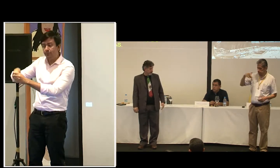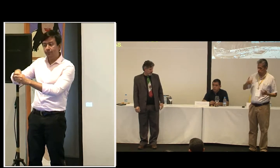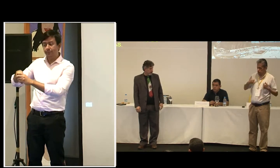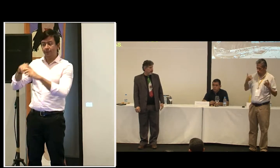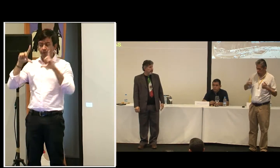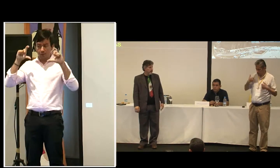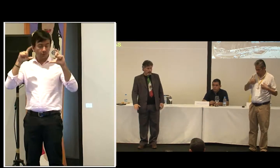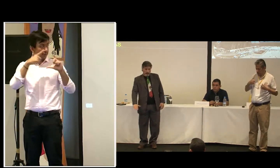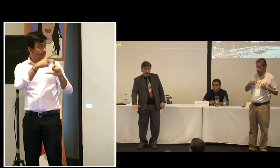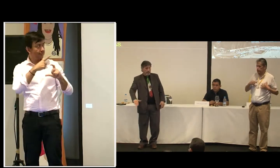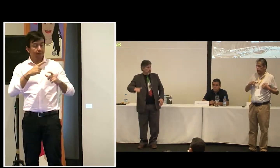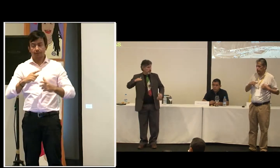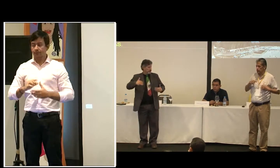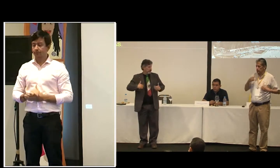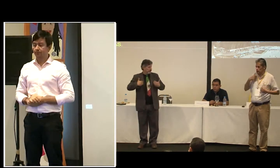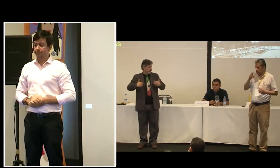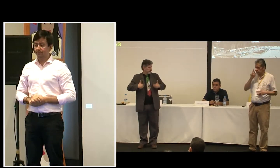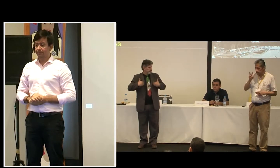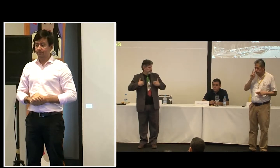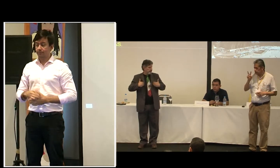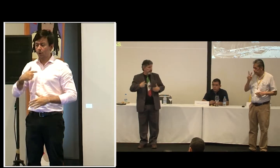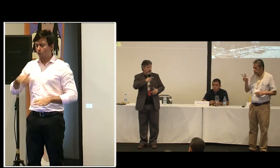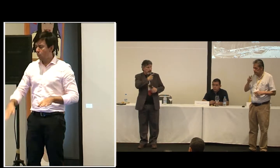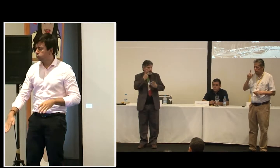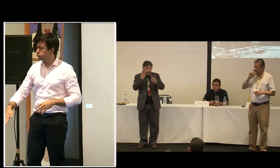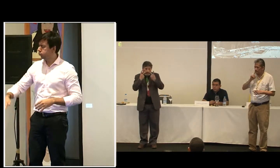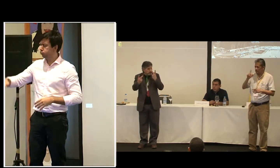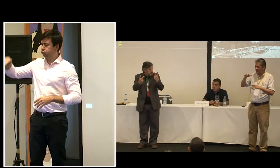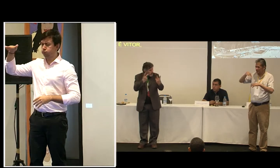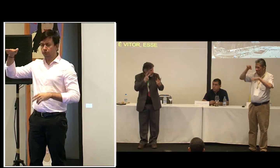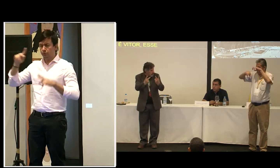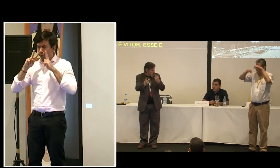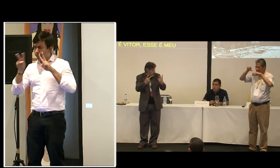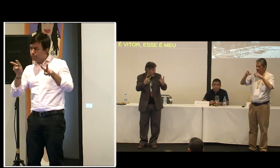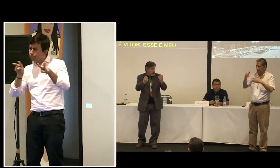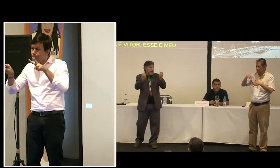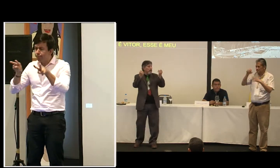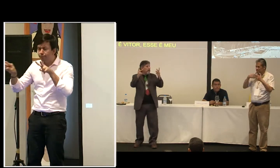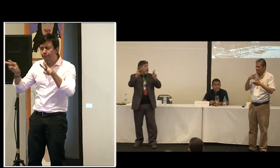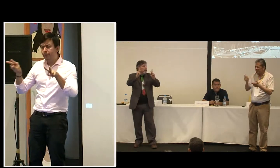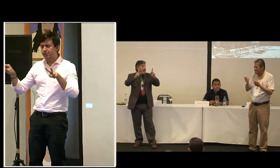Eu nasci no México. Temos fotos aqui da cidade.